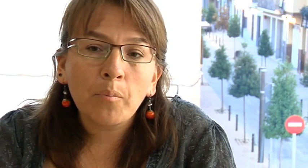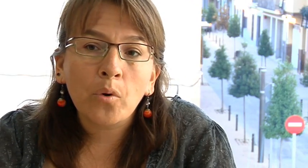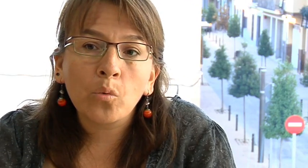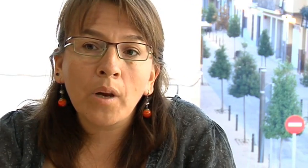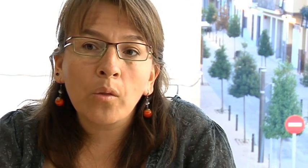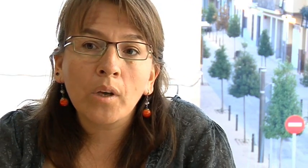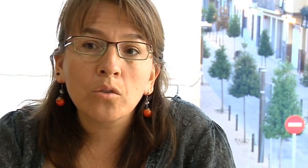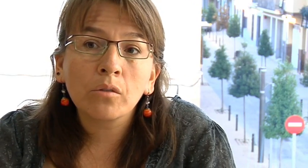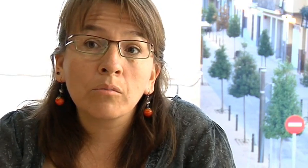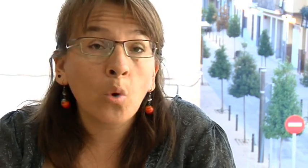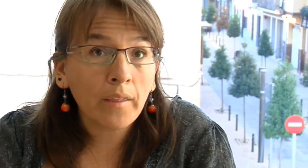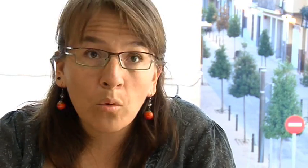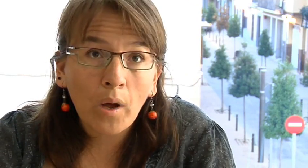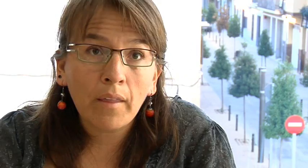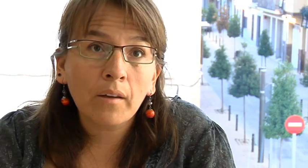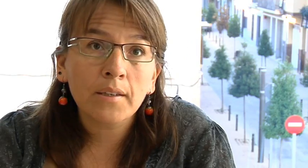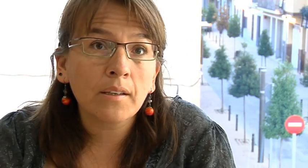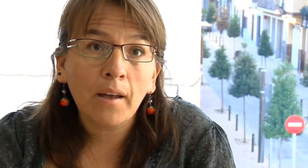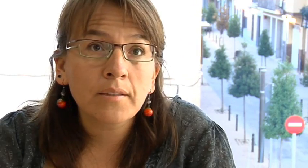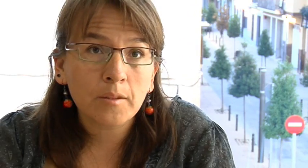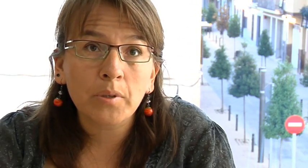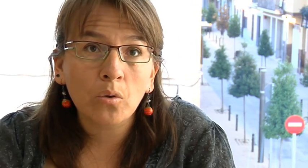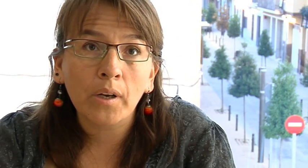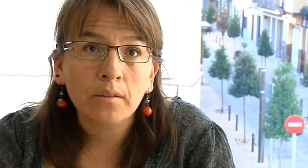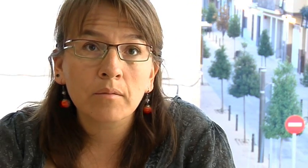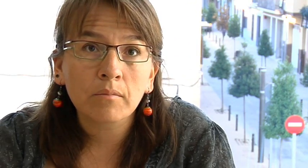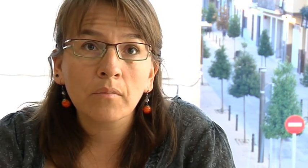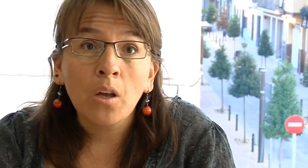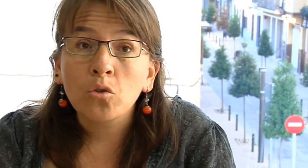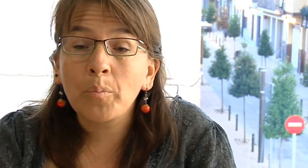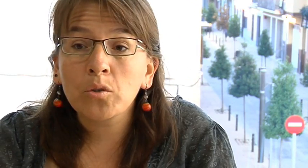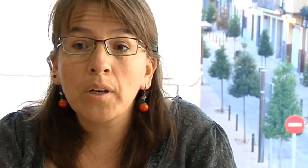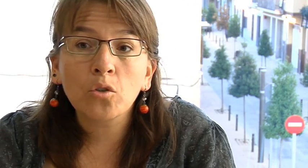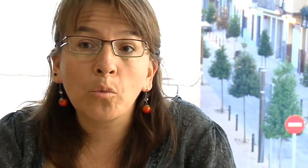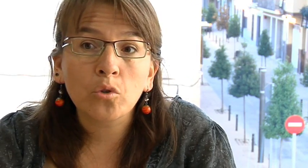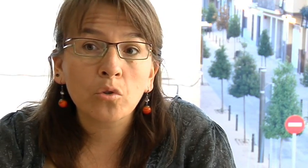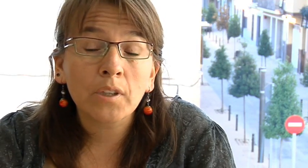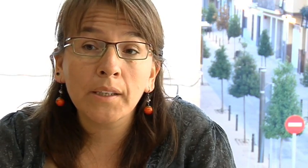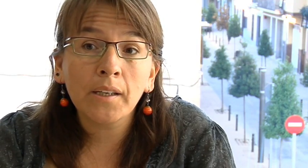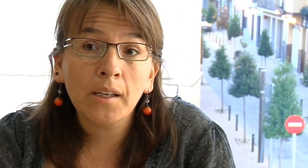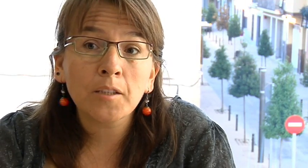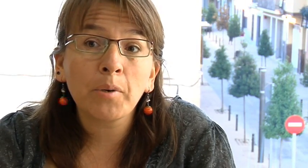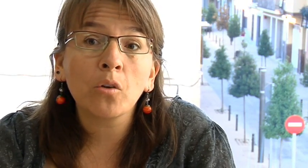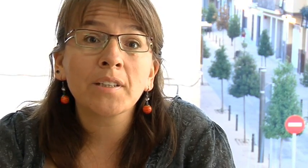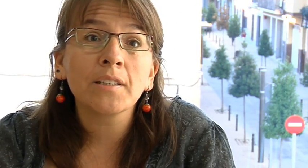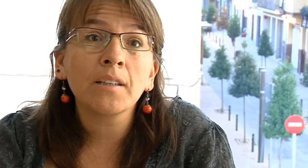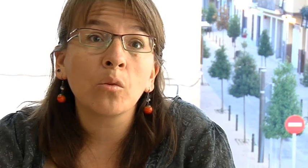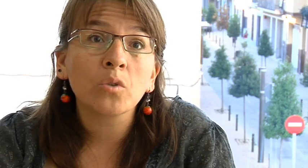por una educación no adecuada que se le da a estas personas. Son personas como nosotros, tan inteligentes, pero necesitan un